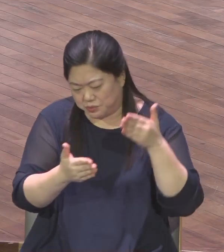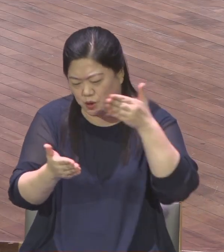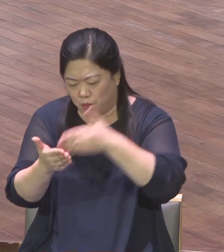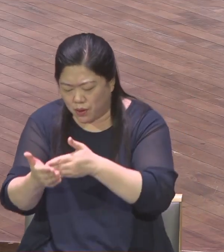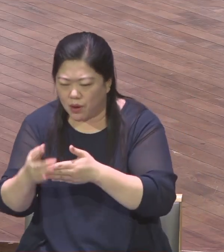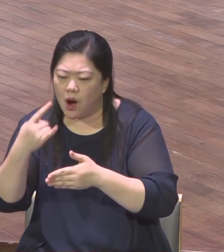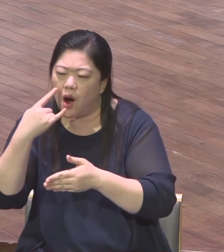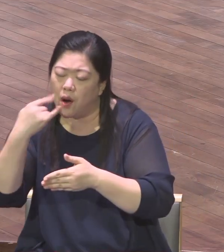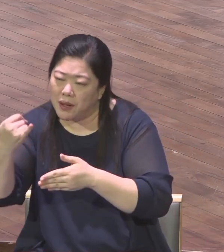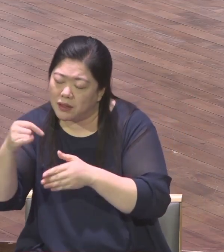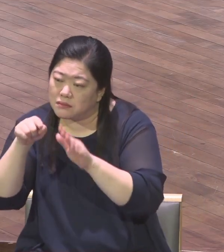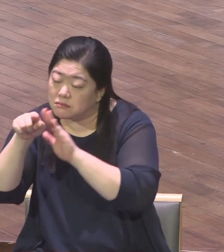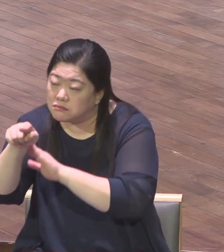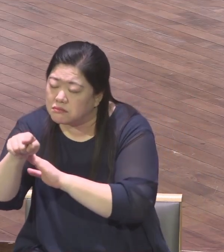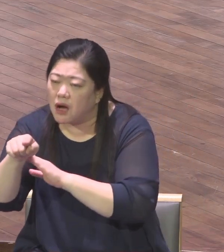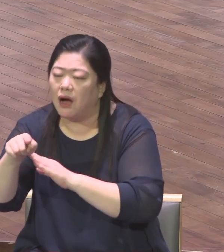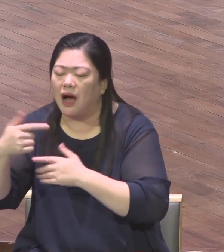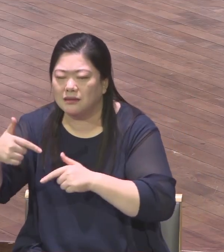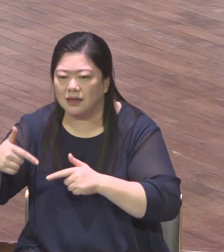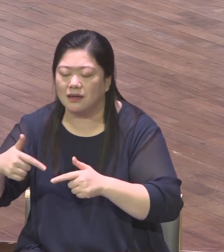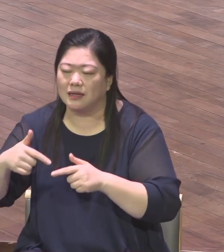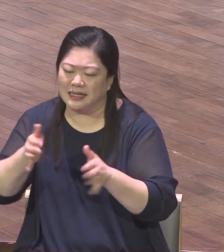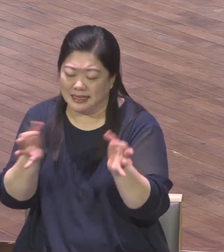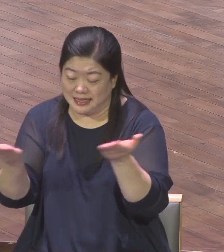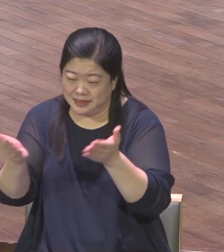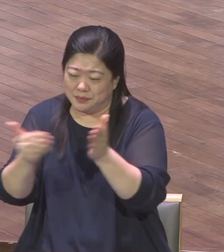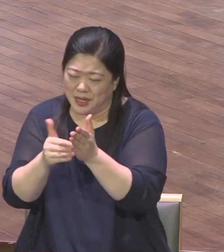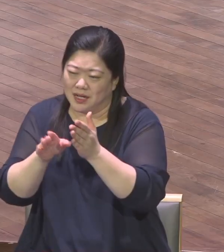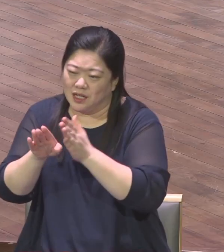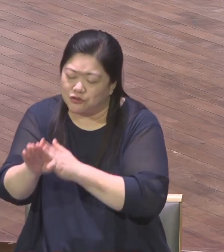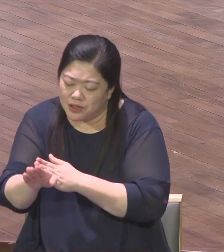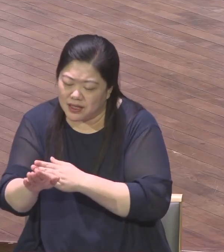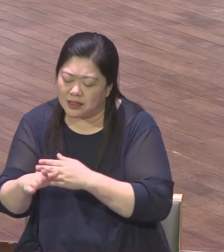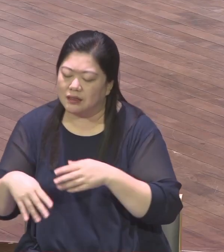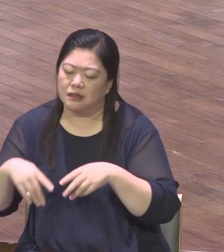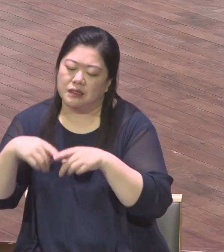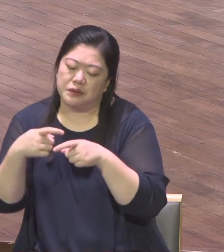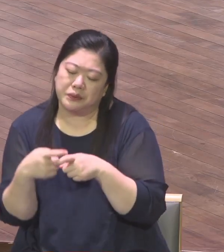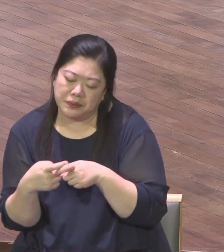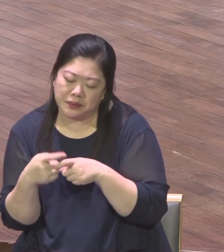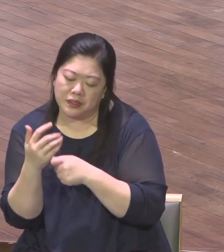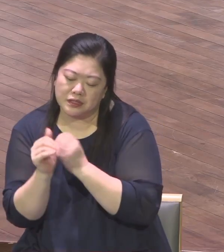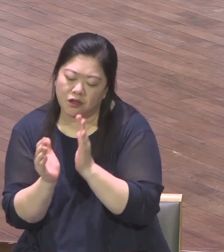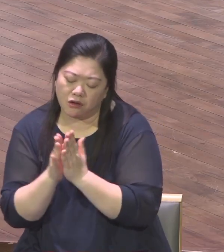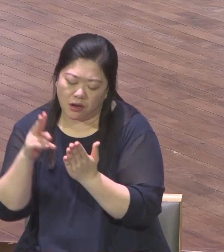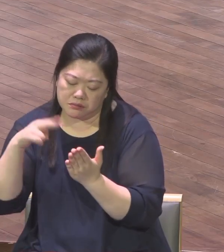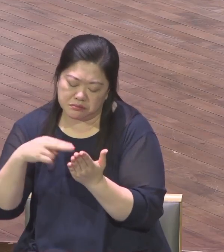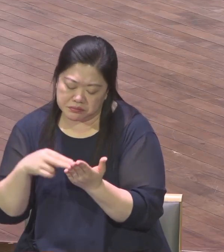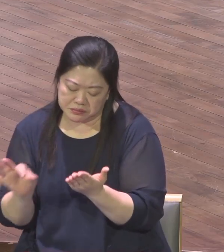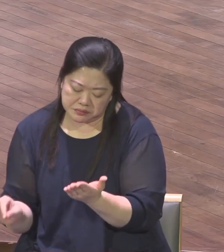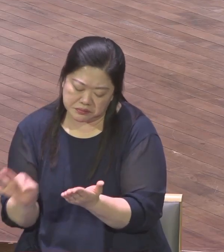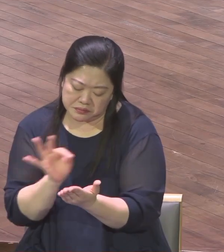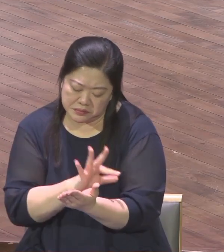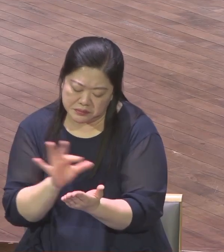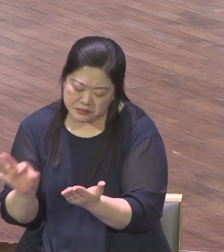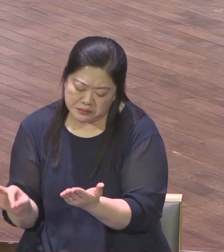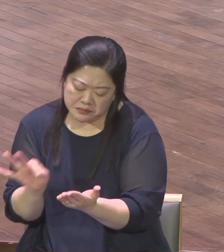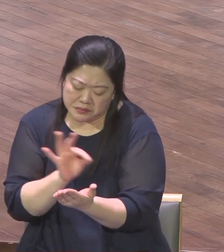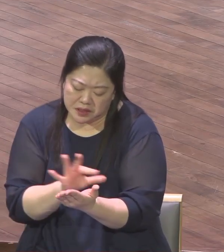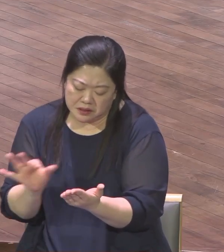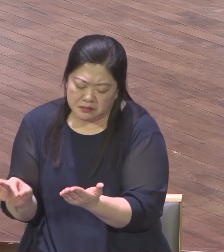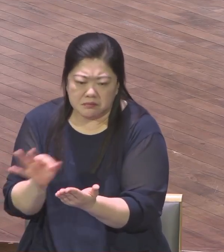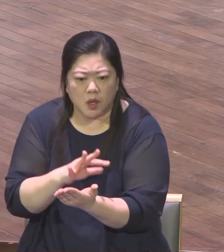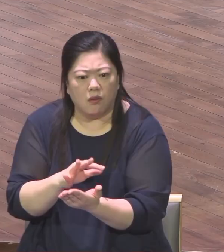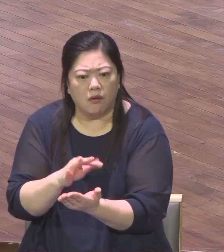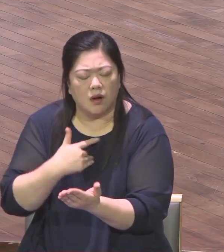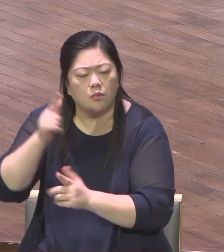눈물을 흘려가지고 이 성경이 눈물이 많이 떨어져가지고 성경을 보면 성경에 두두두두 눈물이 떠 전부